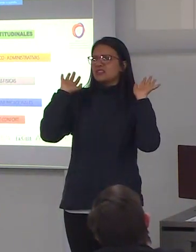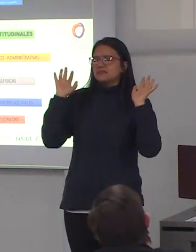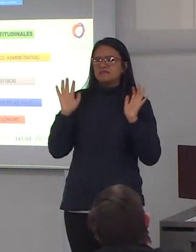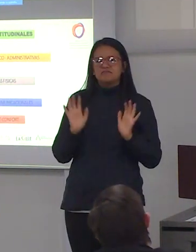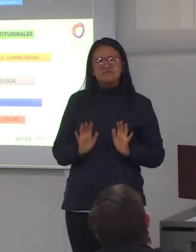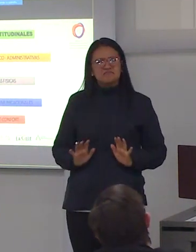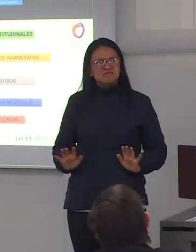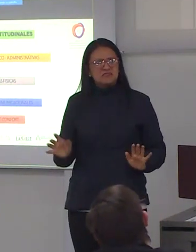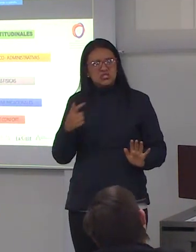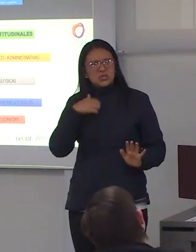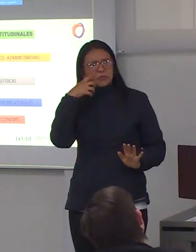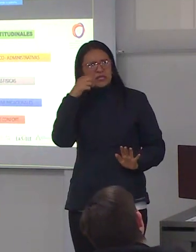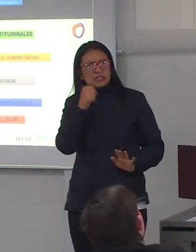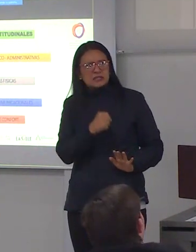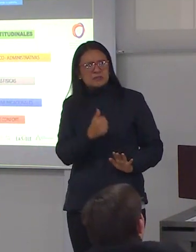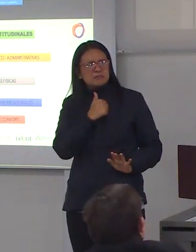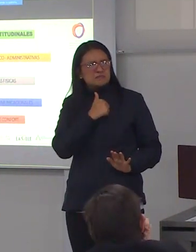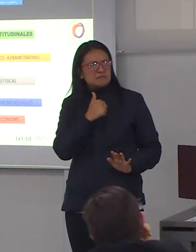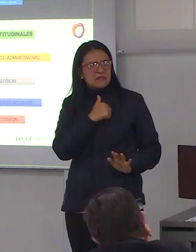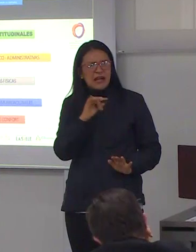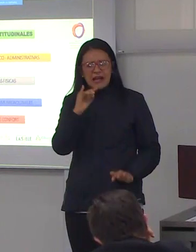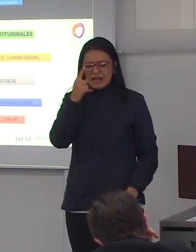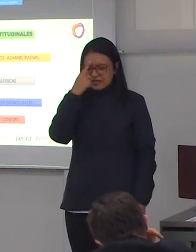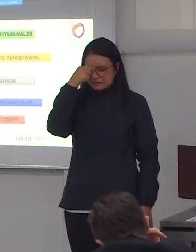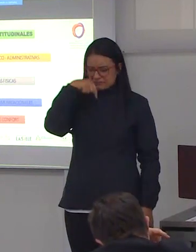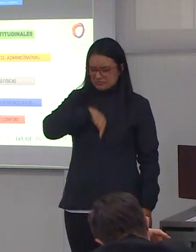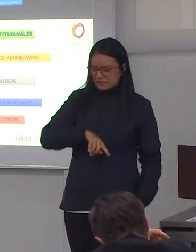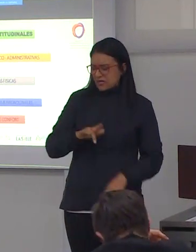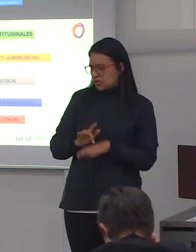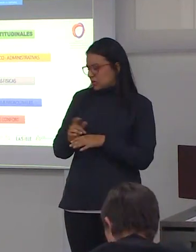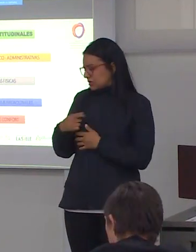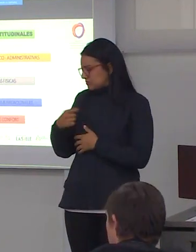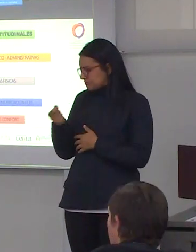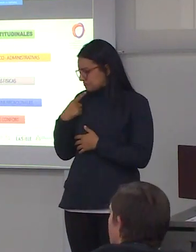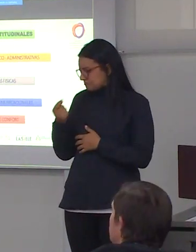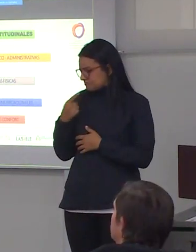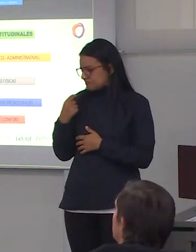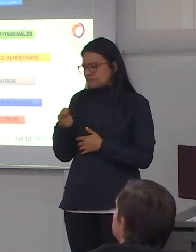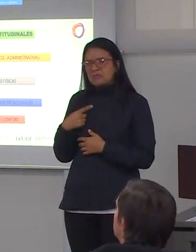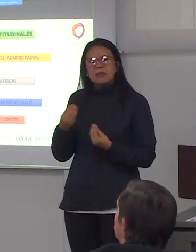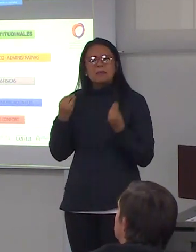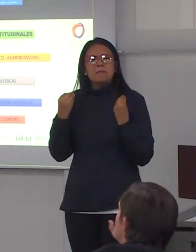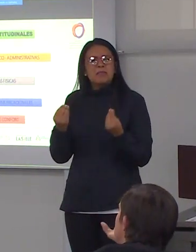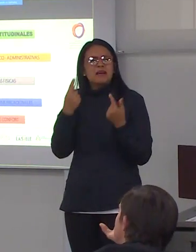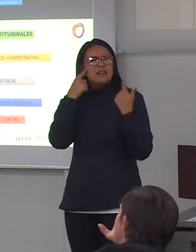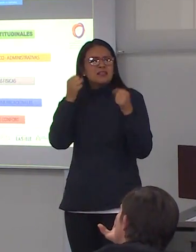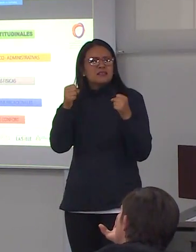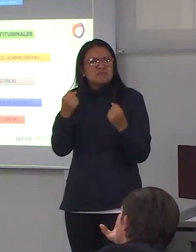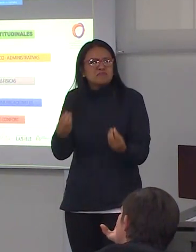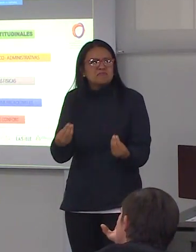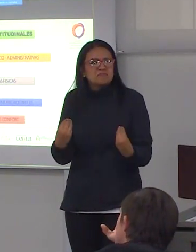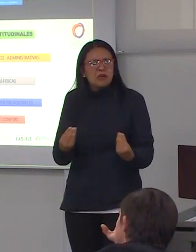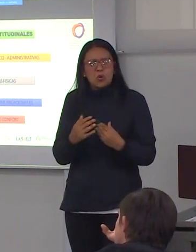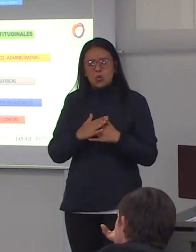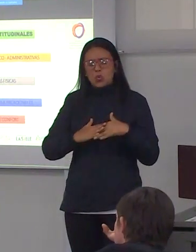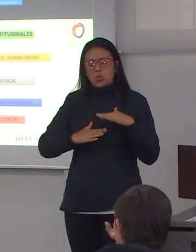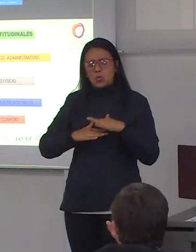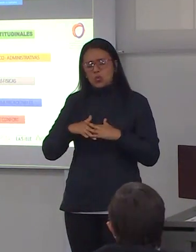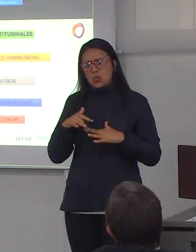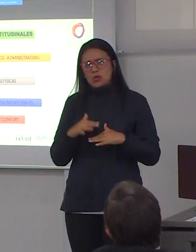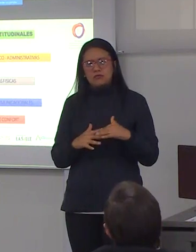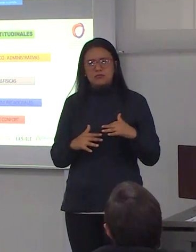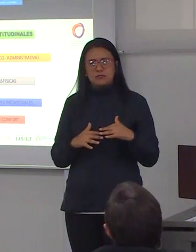yo ya me di cuenta que estoy que tengo algo me toca tomarme esto yo para qué me preocupo y me relajo